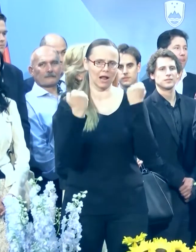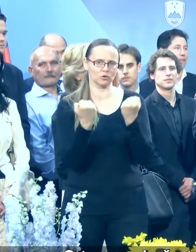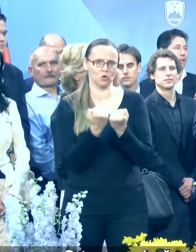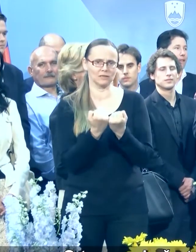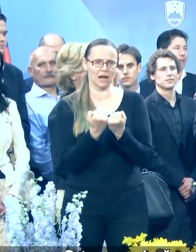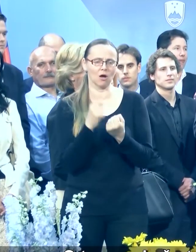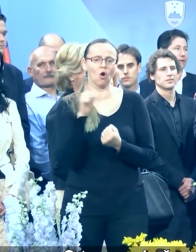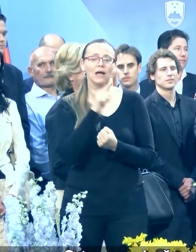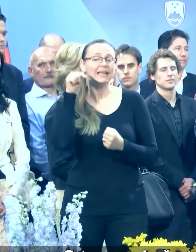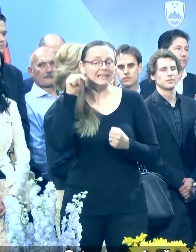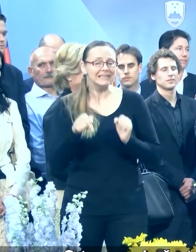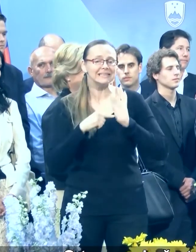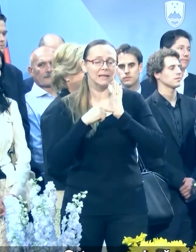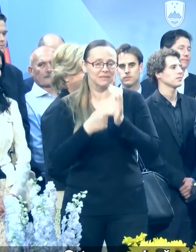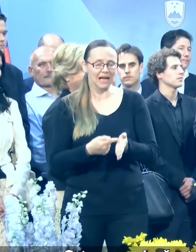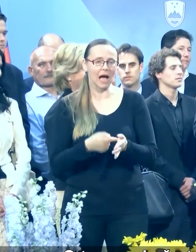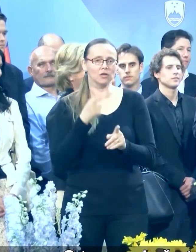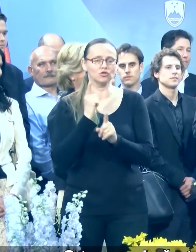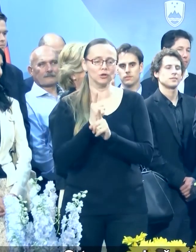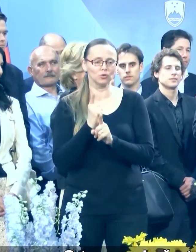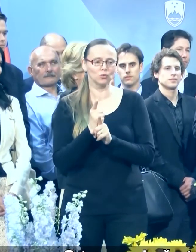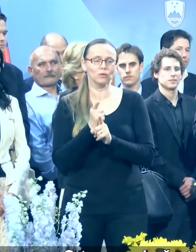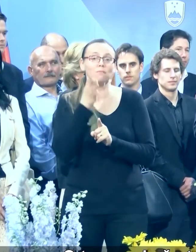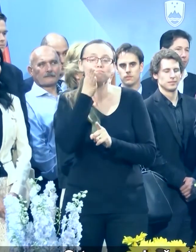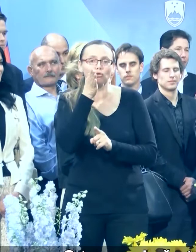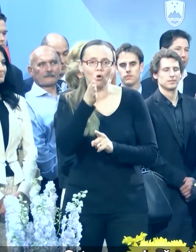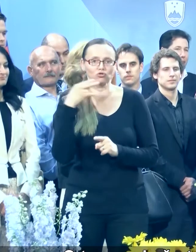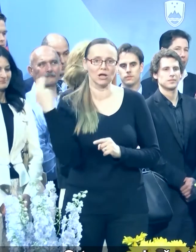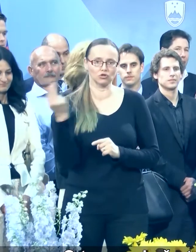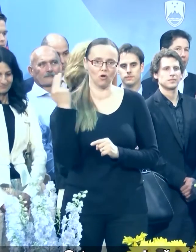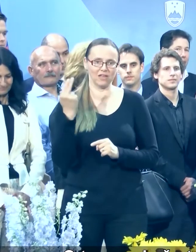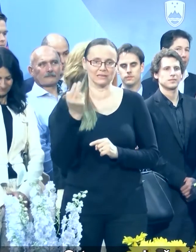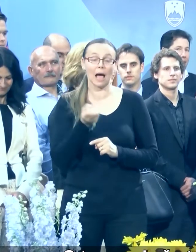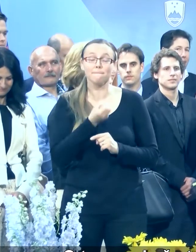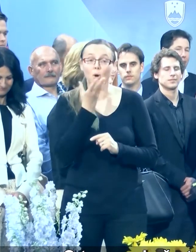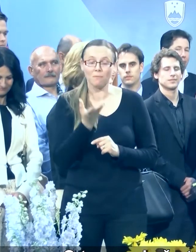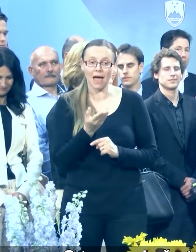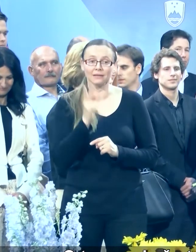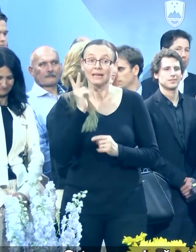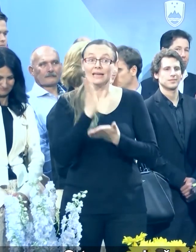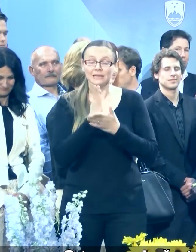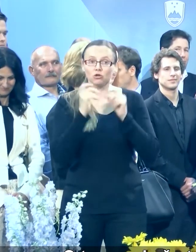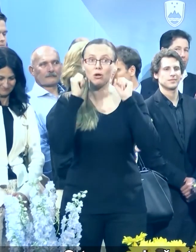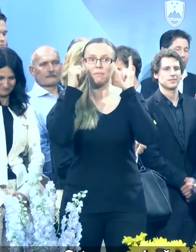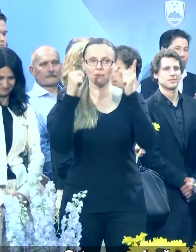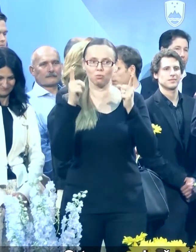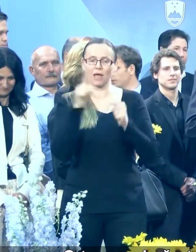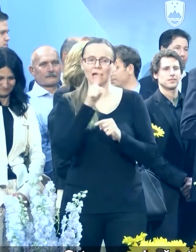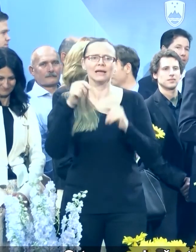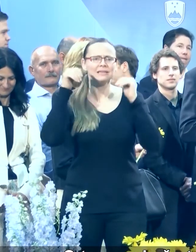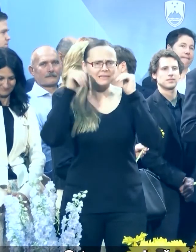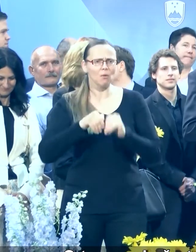stranko in s tem se kaže tudi bodoča slovenska pomlad, ki se že prebuja in se